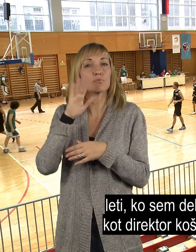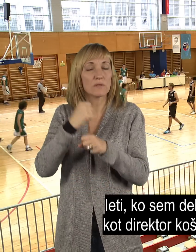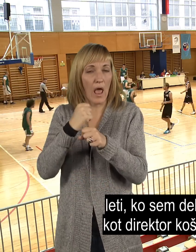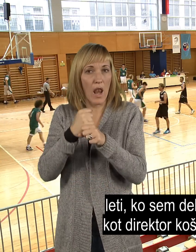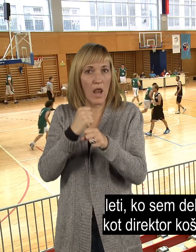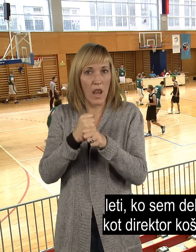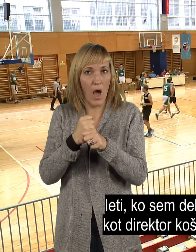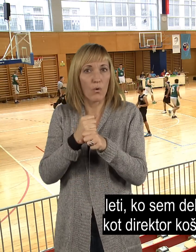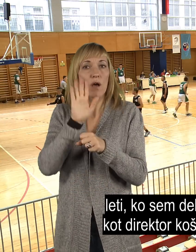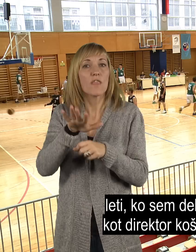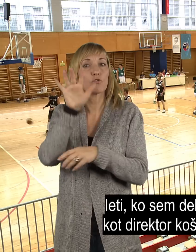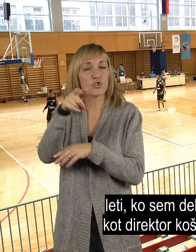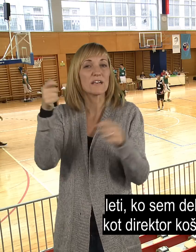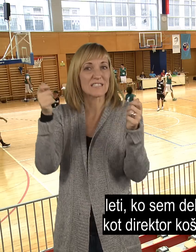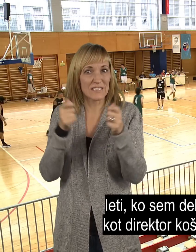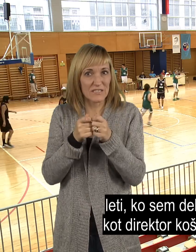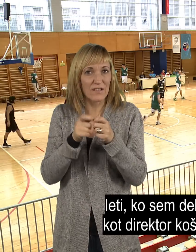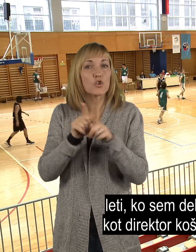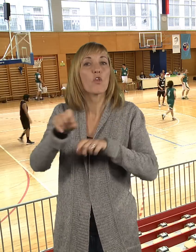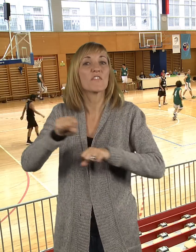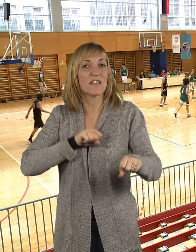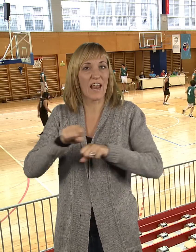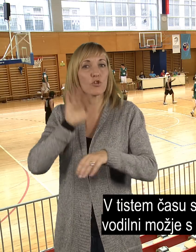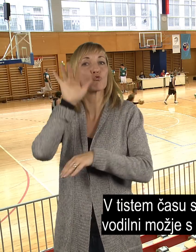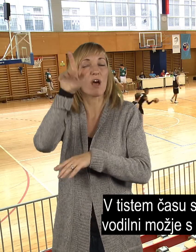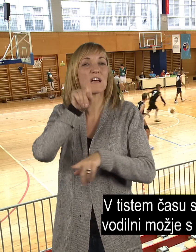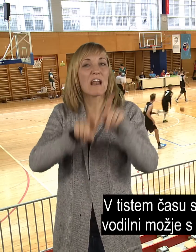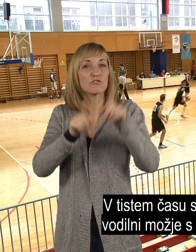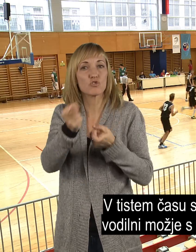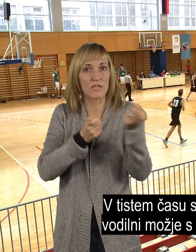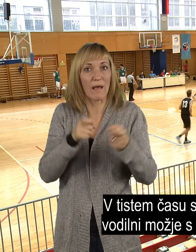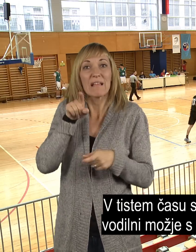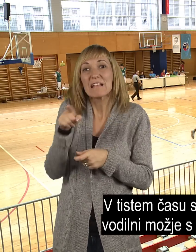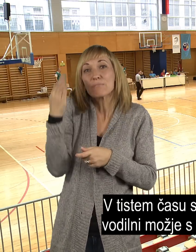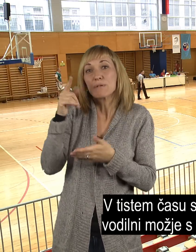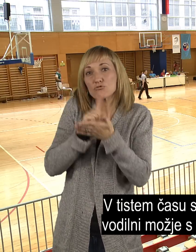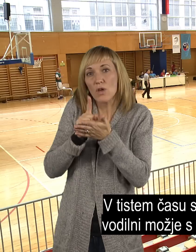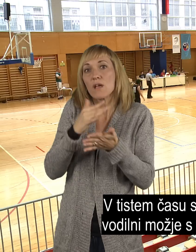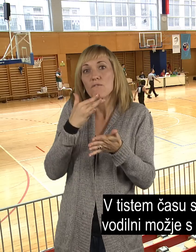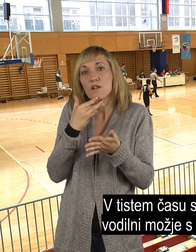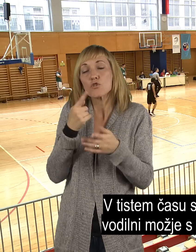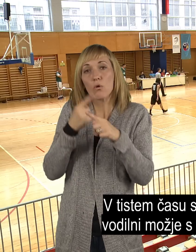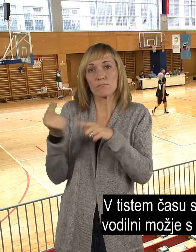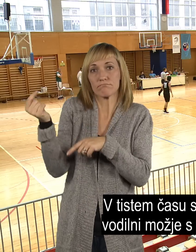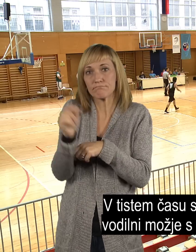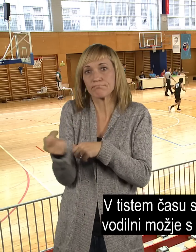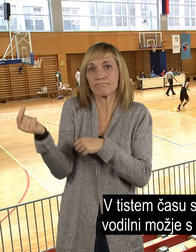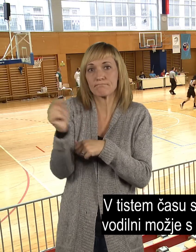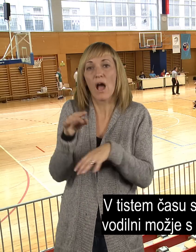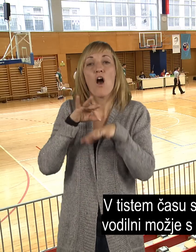Košarkarski zvezi kot direktor košarkarskih reprezentanc. V tistem času so nas nekajkrat obiskali vodilni